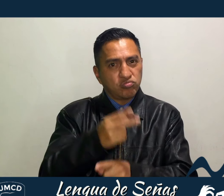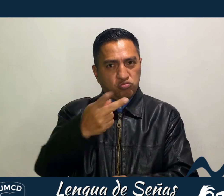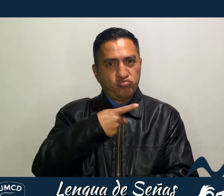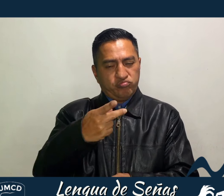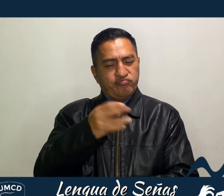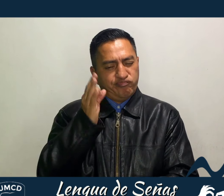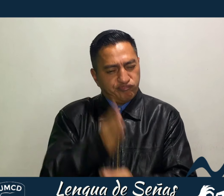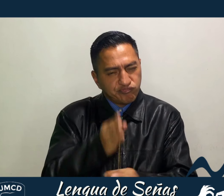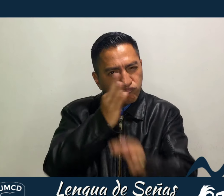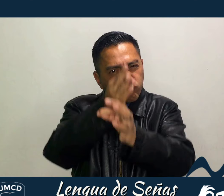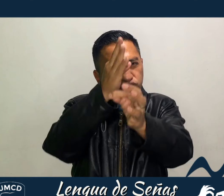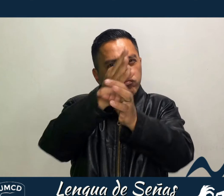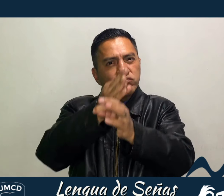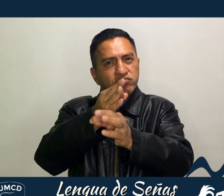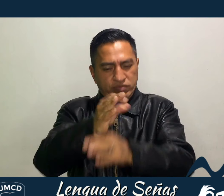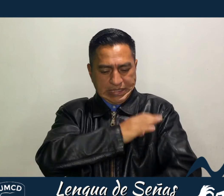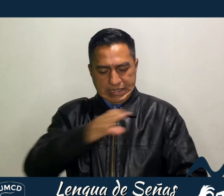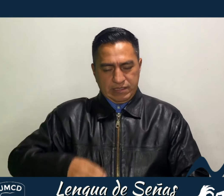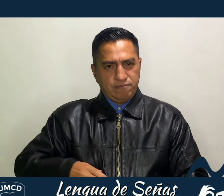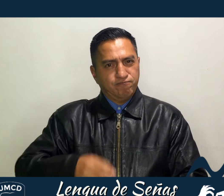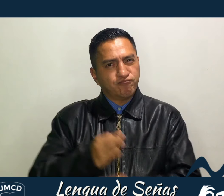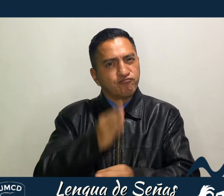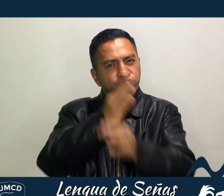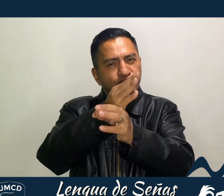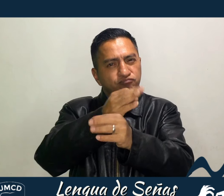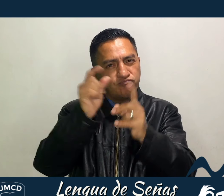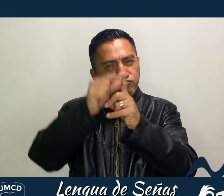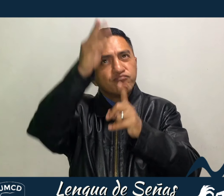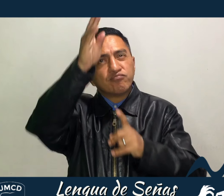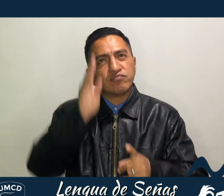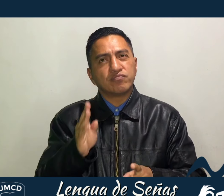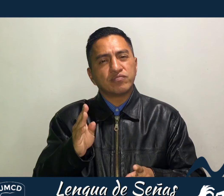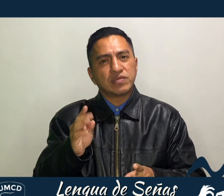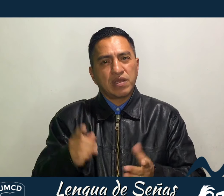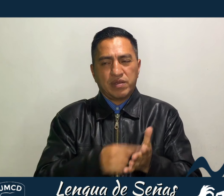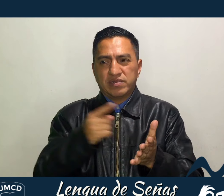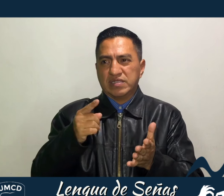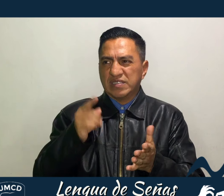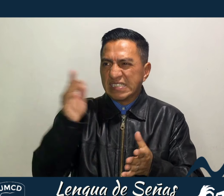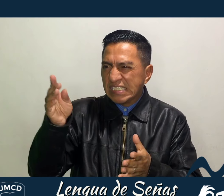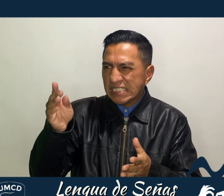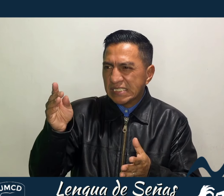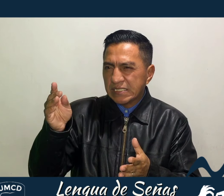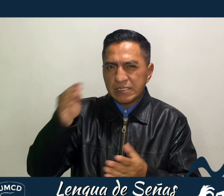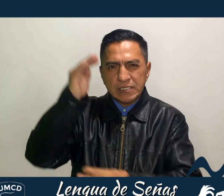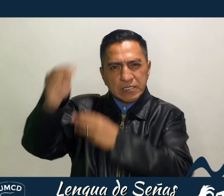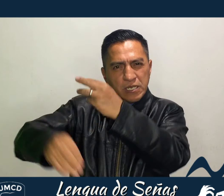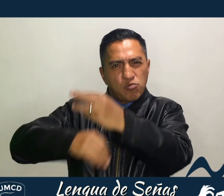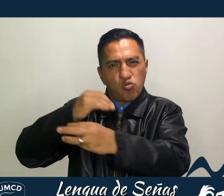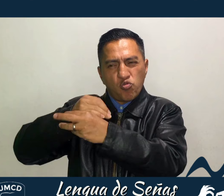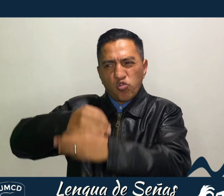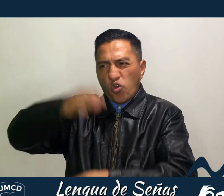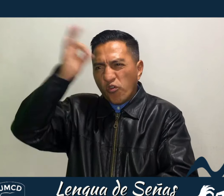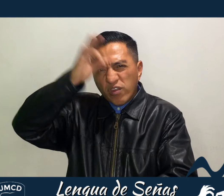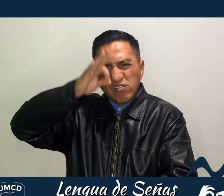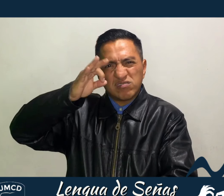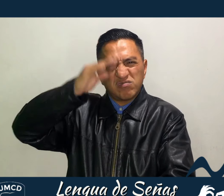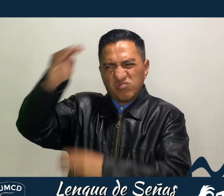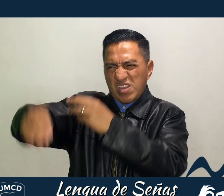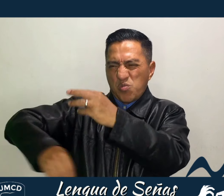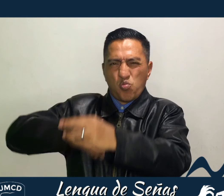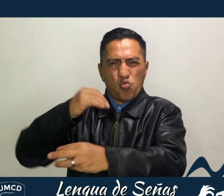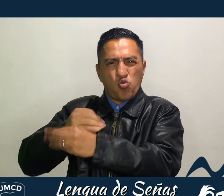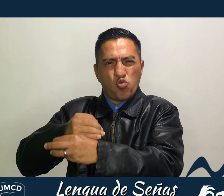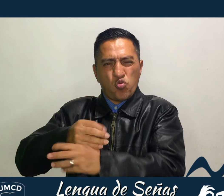permanecer fieles a ella, aunque eso implique que tengamos que ir en contra de las corrientes filosóficas y